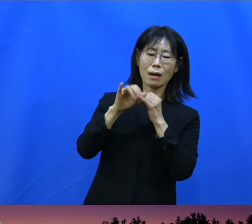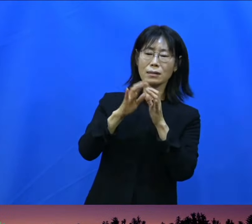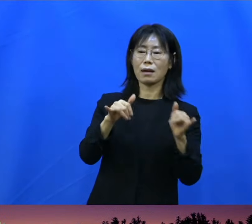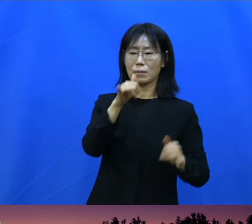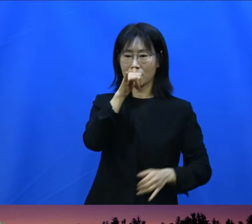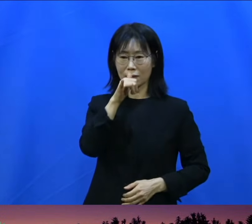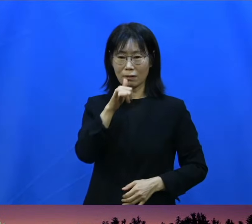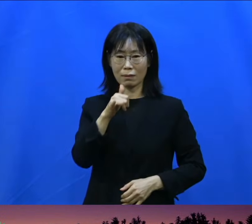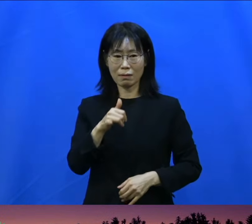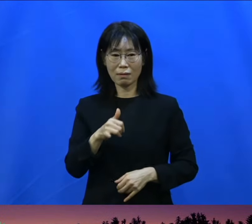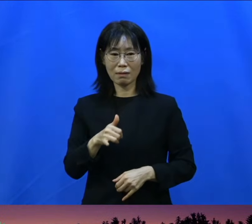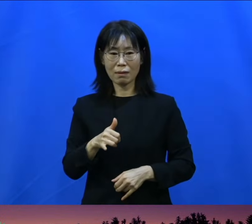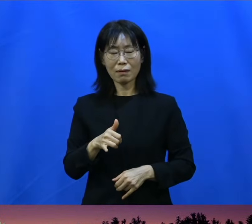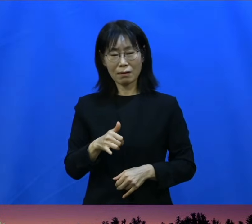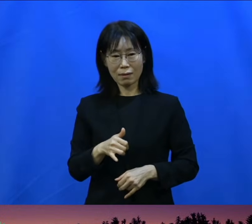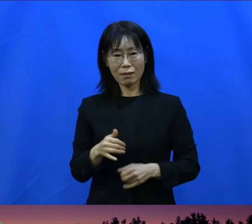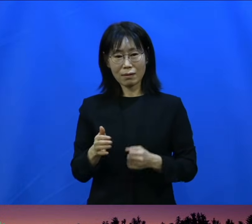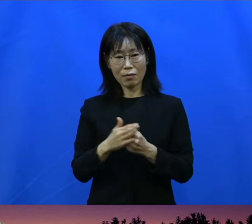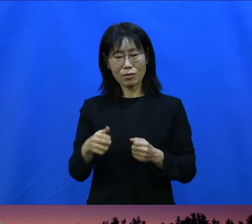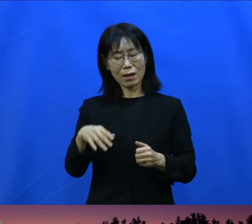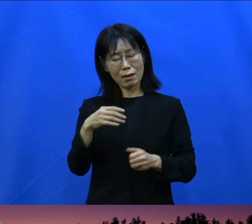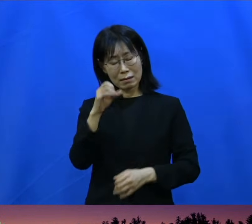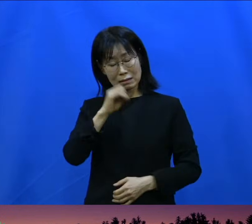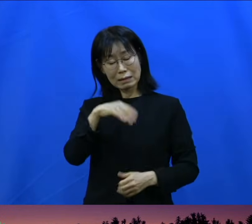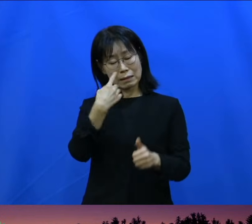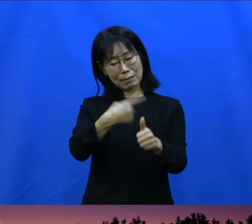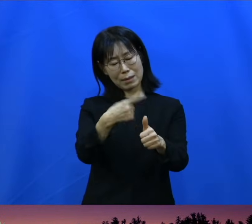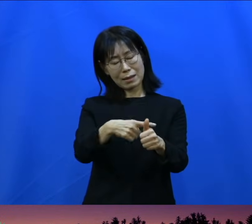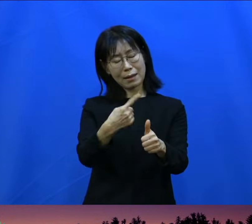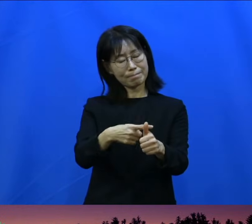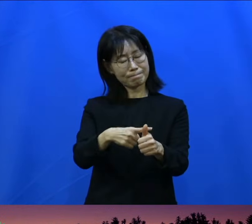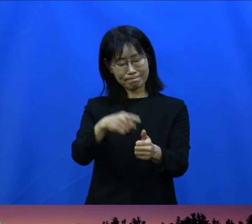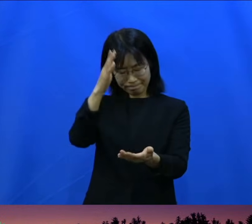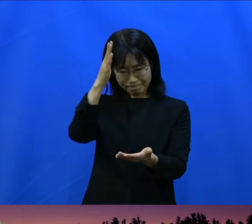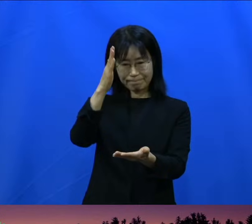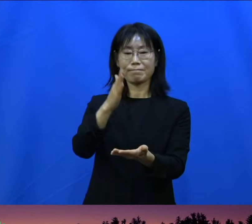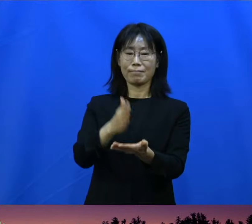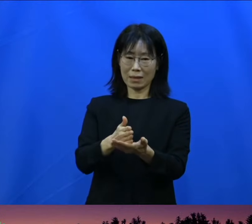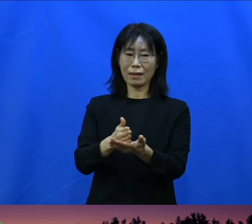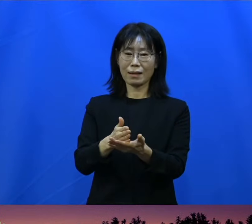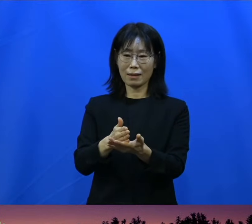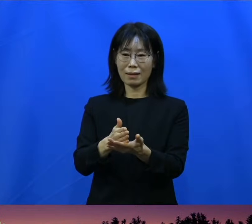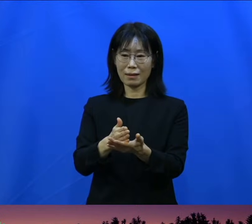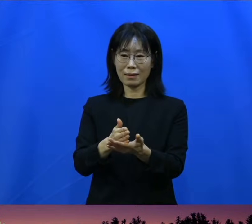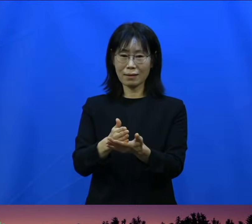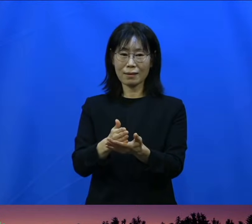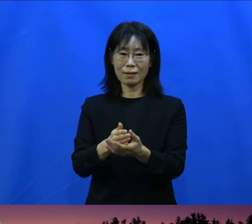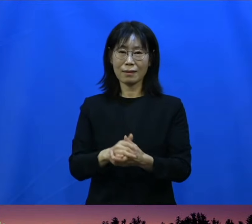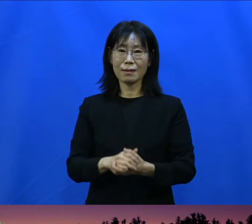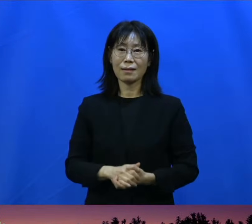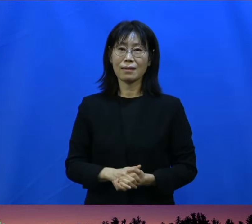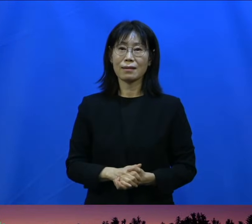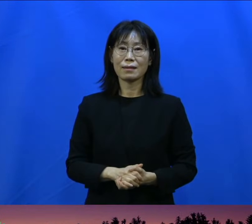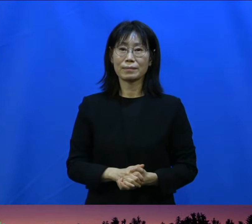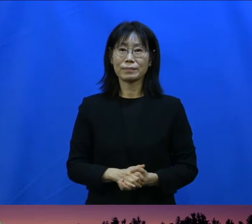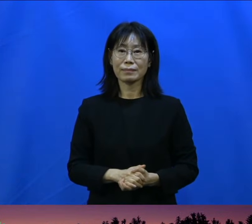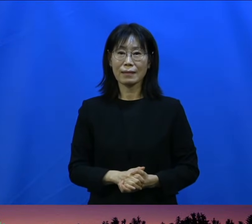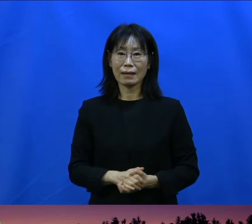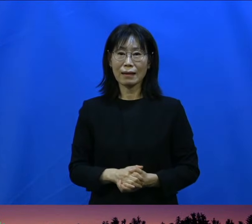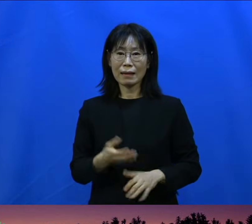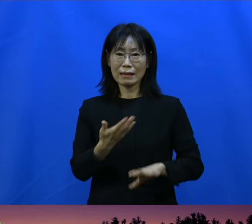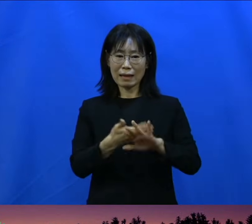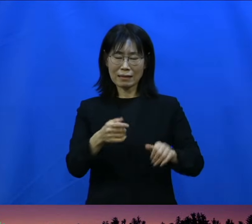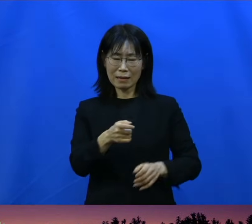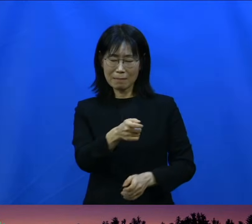그래서 여러분, 우리가 뭐 비난하는 거를 그냥 비난하는 거라고 생각하면 안 돼요. 악이 나오는 거야, 악이. 디스하는 거. 우리